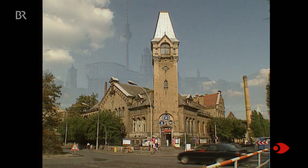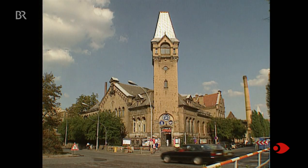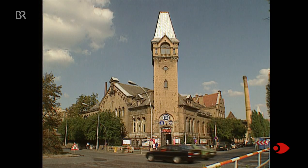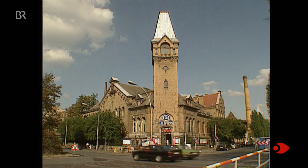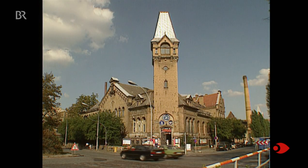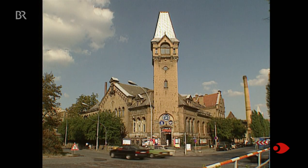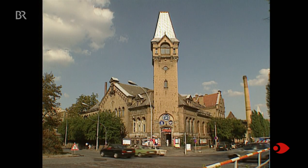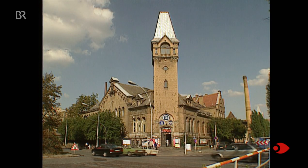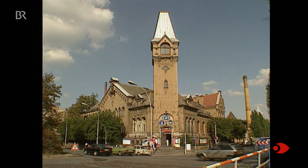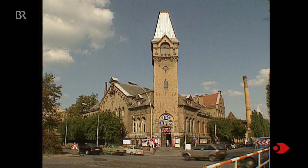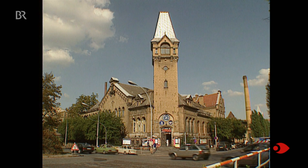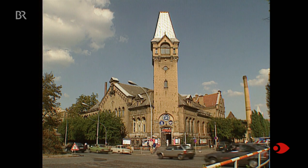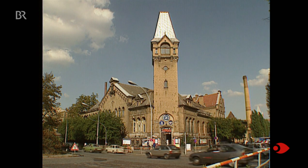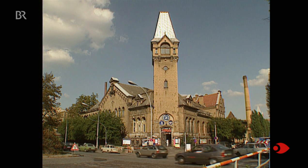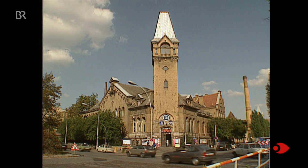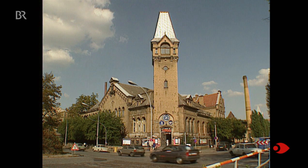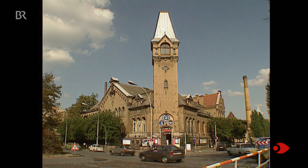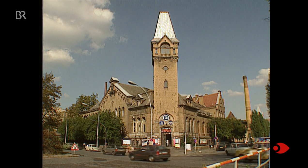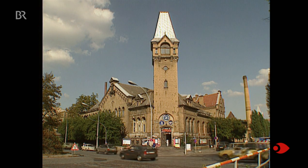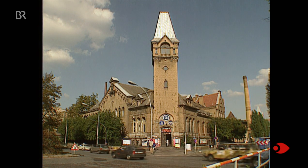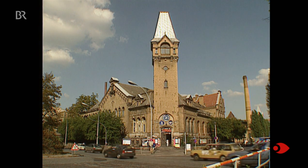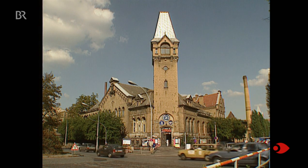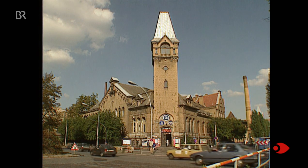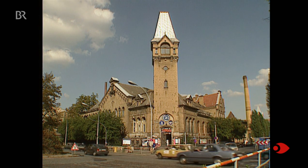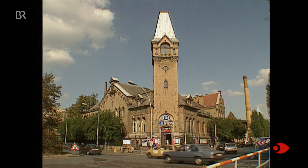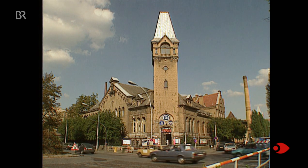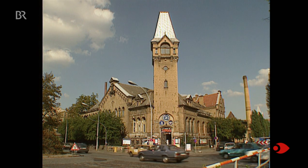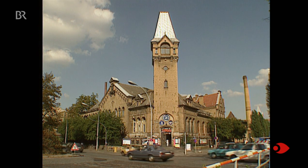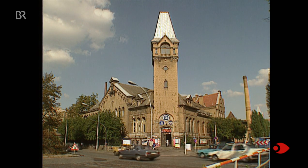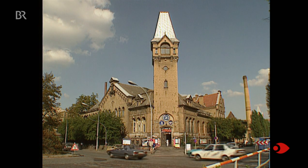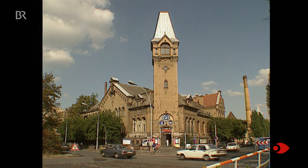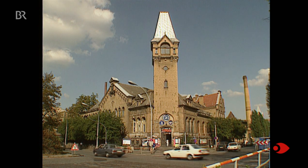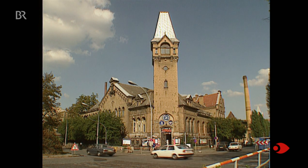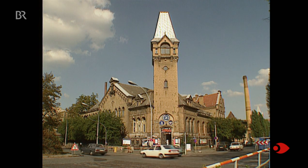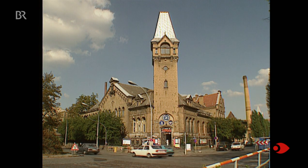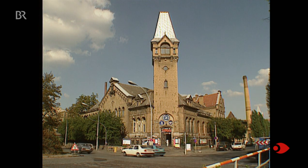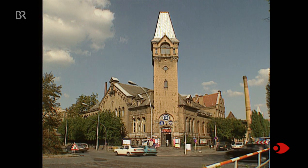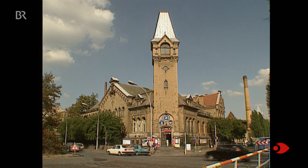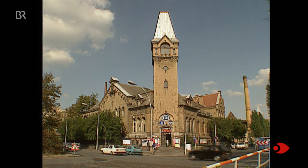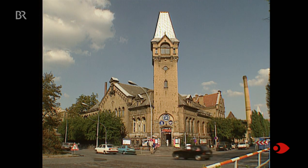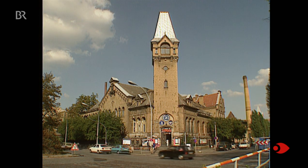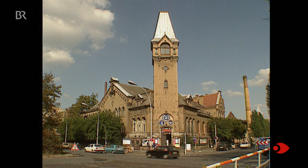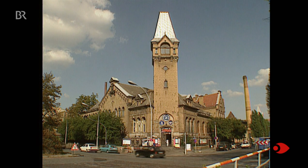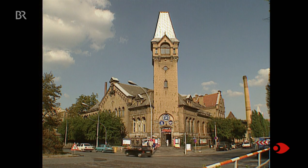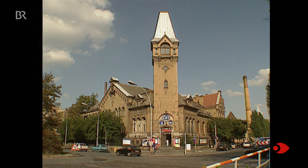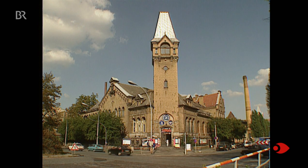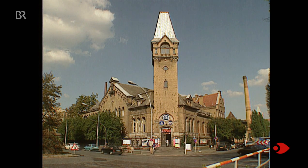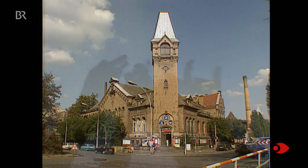Das war's. bacteria. Das war's. Ich Tiefen die Handel. Das Das war's.